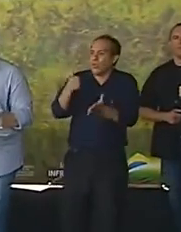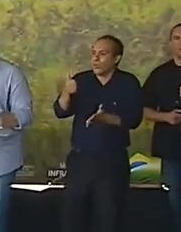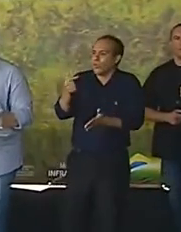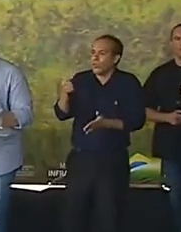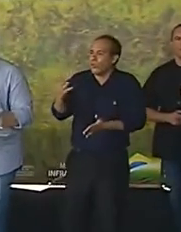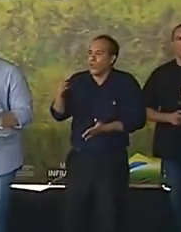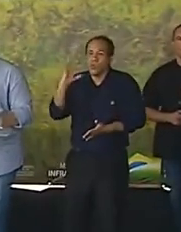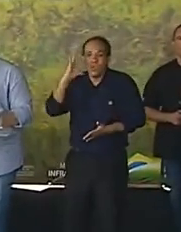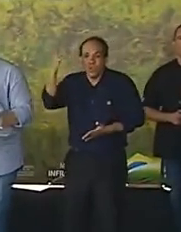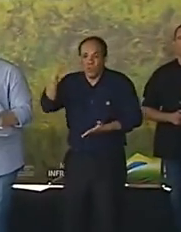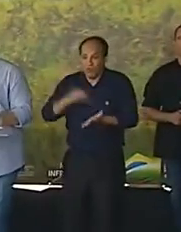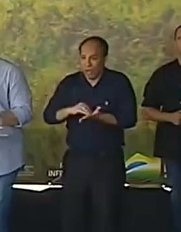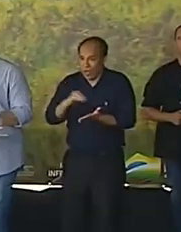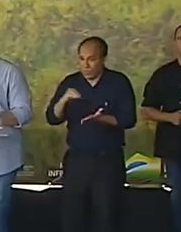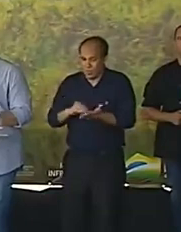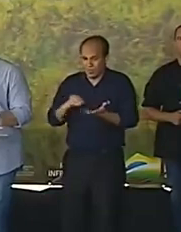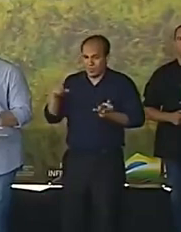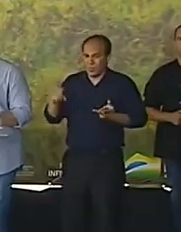resolver, sabendo